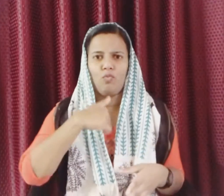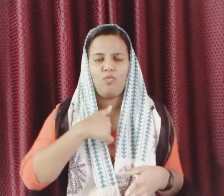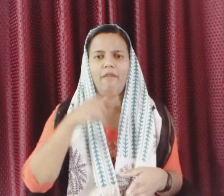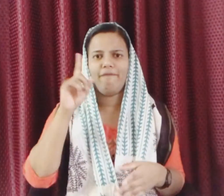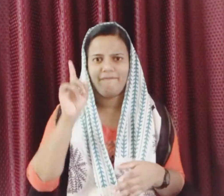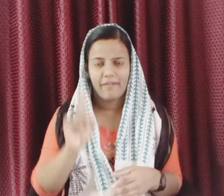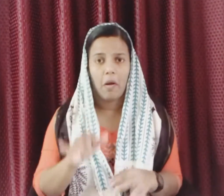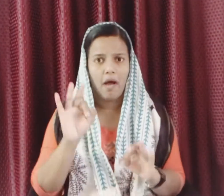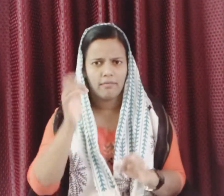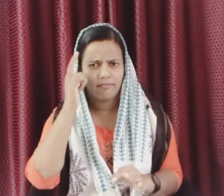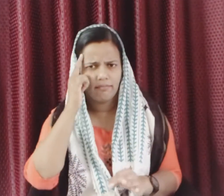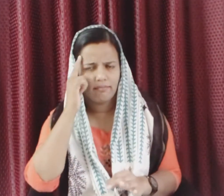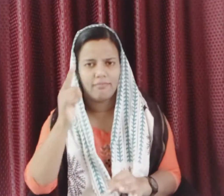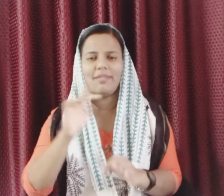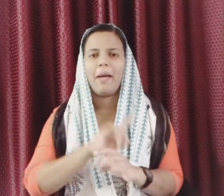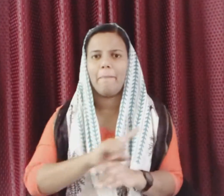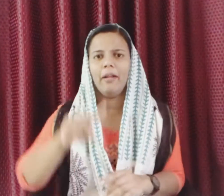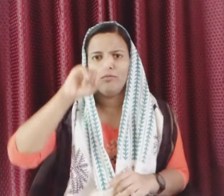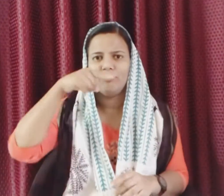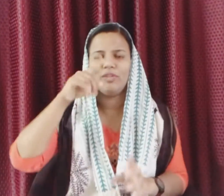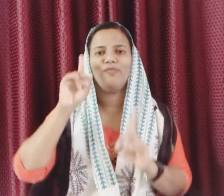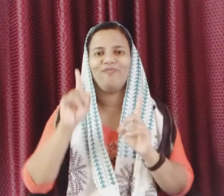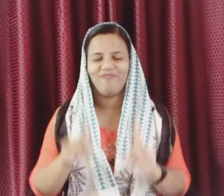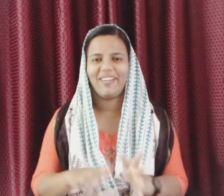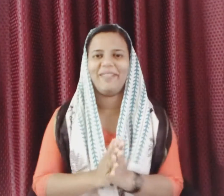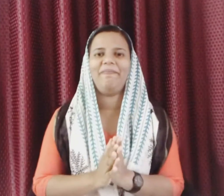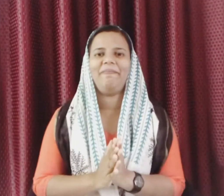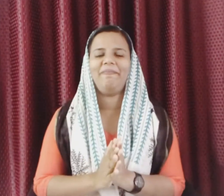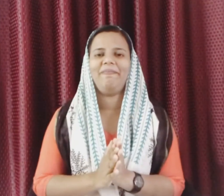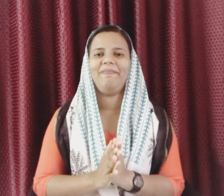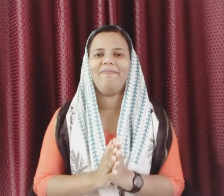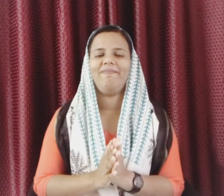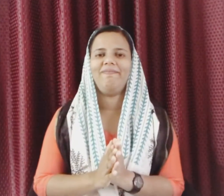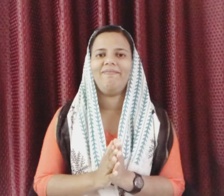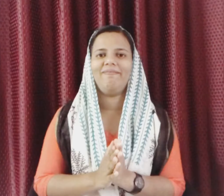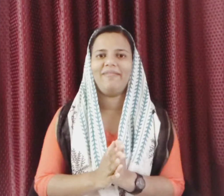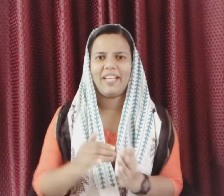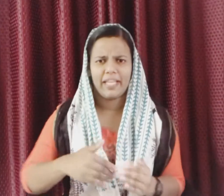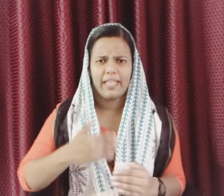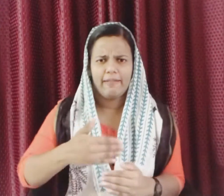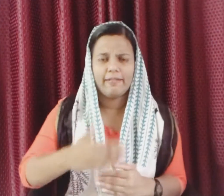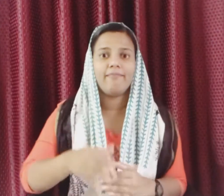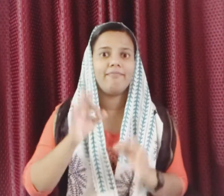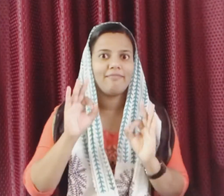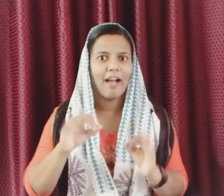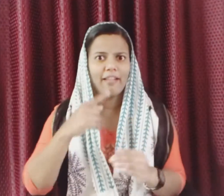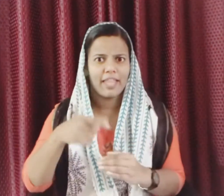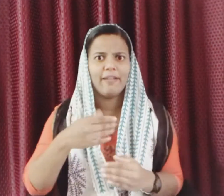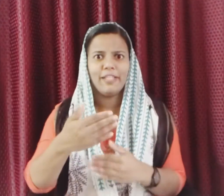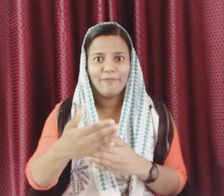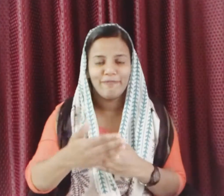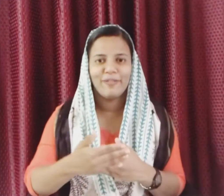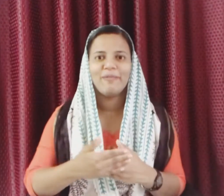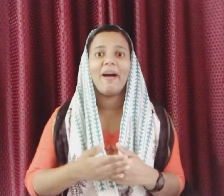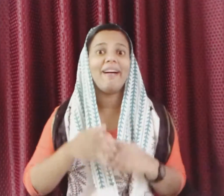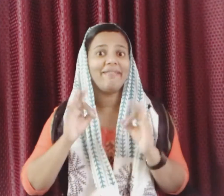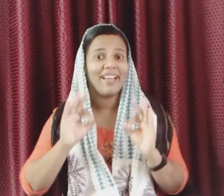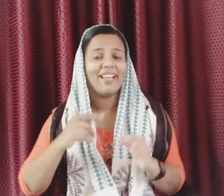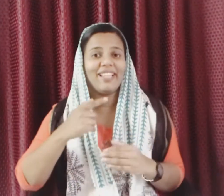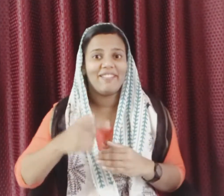നമ്മുടെ ഉള്ളിലുണ്ടാകണം. ആ ഒരു കോൺഷ്യസ്നെസ്സിലായിരിക്കണം നമ്മൾ ജീവിക്കുന്നത്. ശരി, അതുകൊണ്ട് കമ്മിങ് ഡേയ്സ് ആർ ഗുഡ് ഡേയ്സ്. നമ്മുടെ ജീവിതത്തിലേക്ക് നല്ല